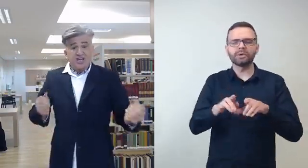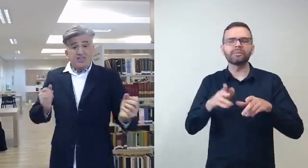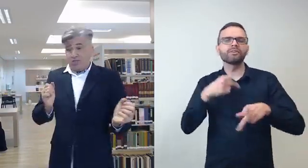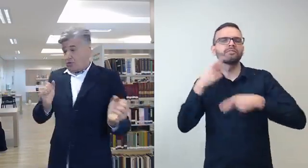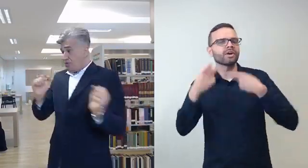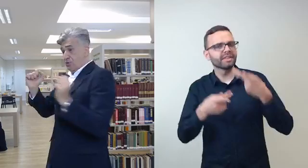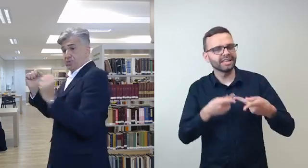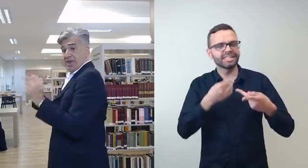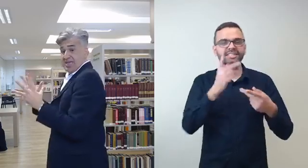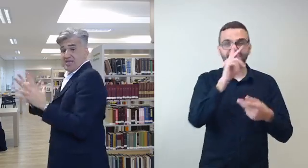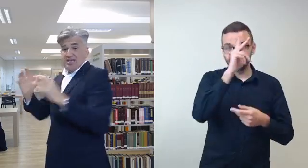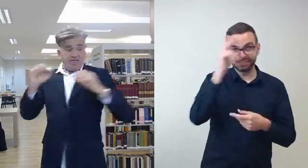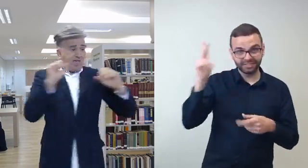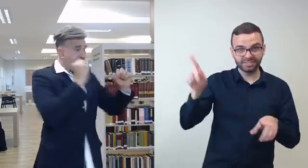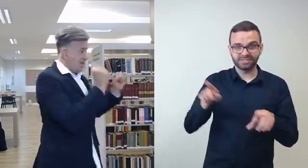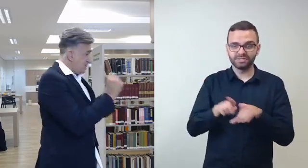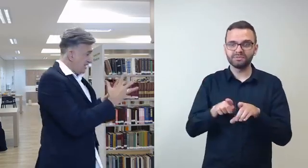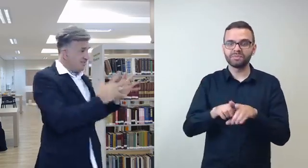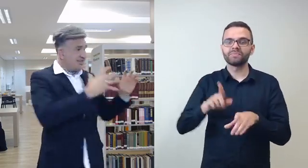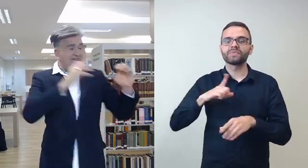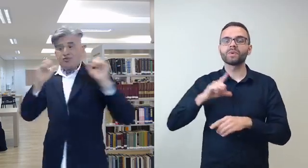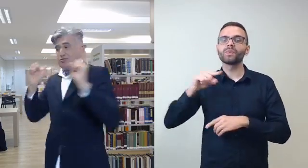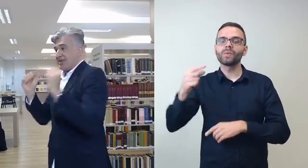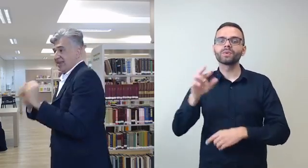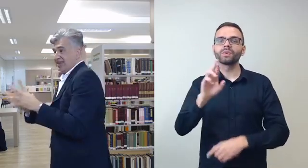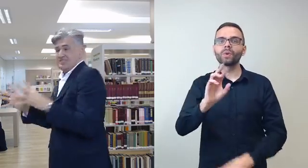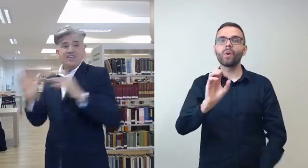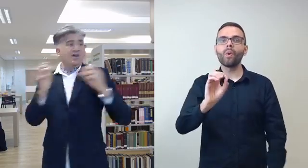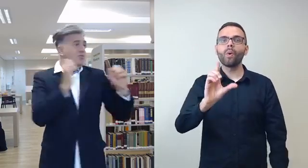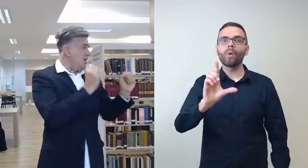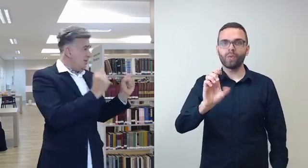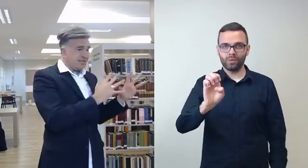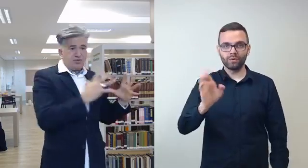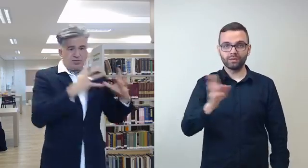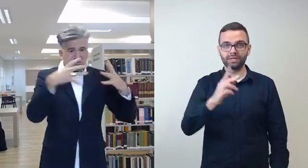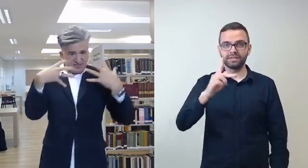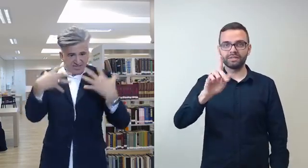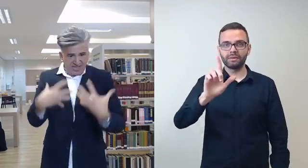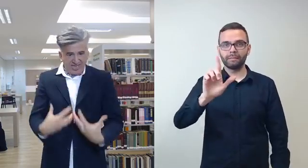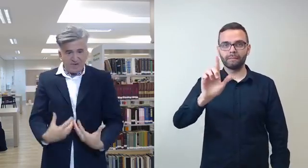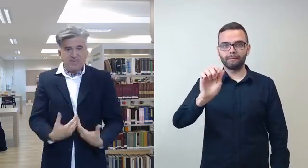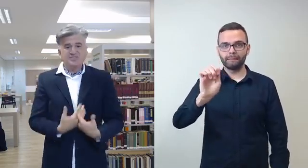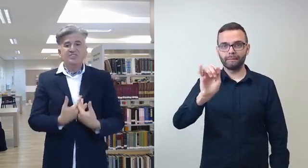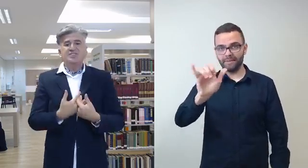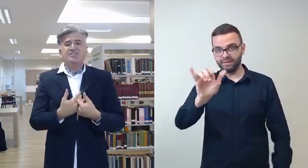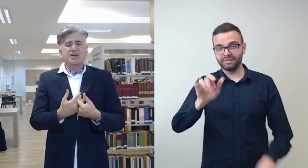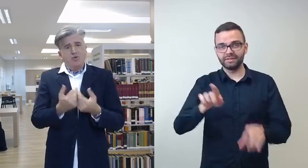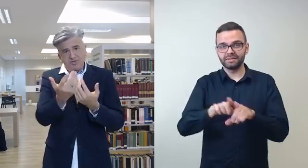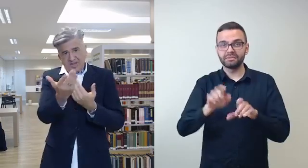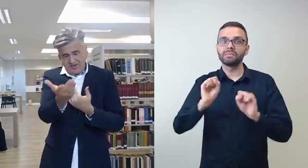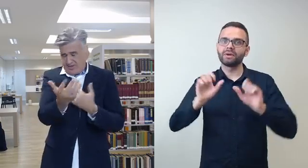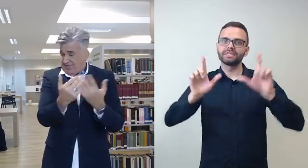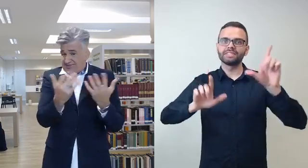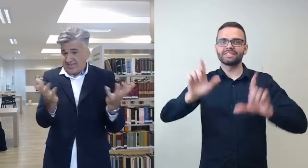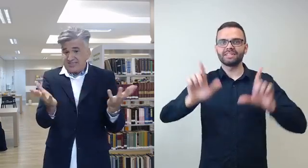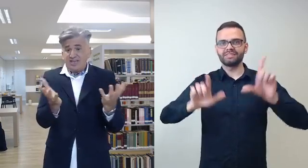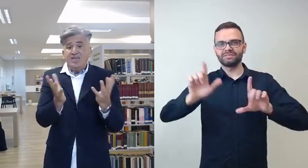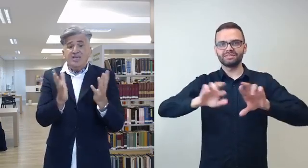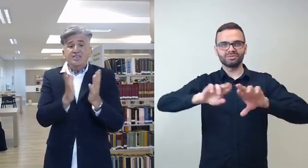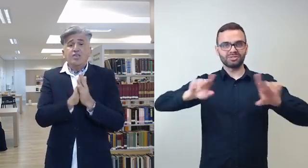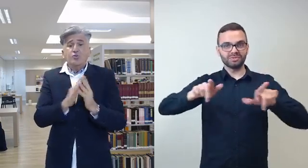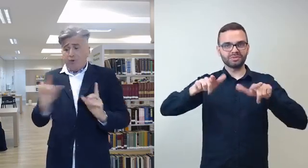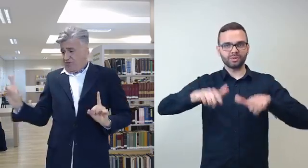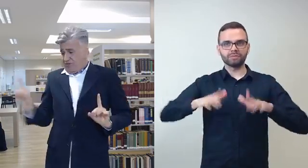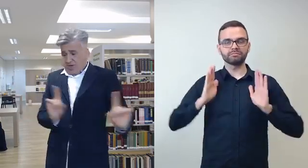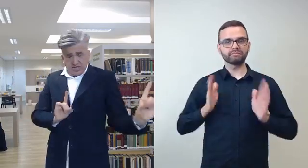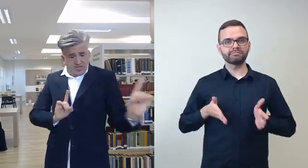histórias. Tem o roleplay, que é aquele mais discreto, para televisão, para situações que requerem mais descrição, ou etc. E